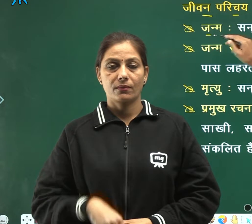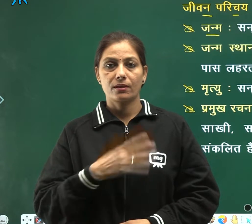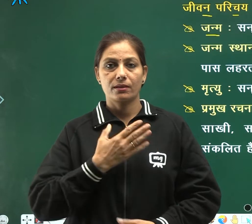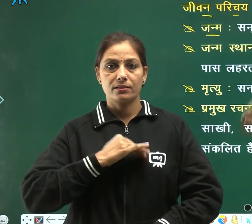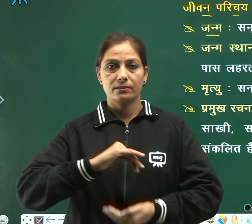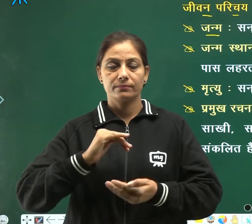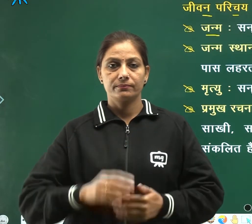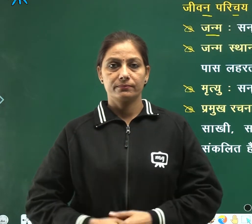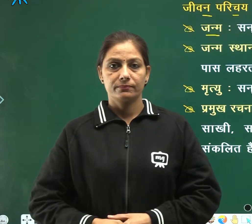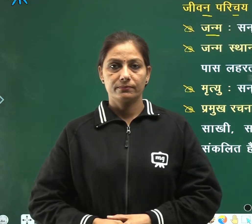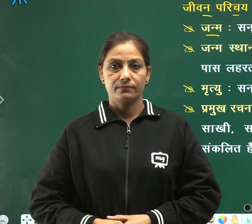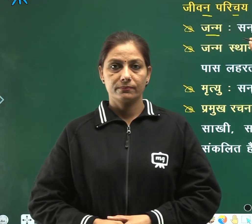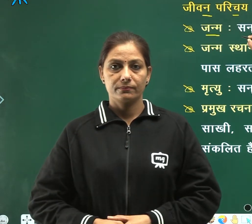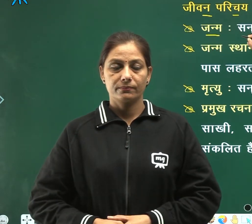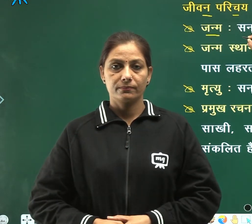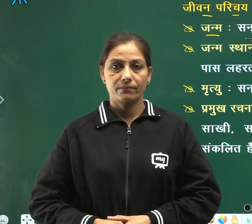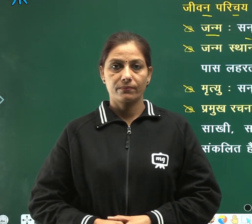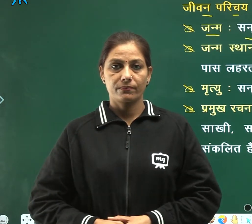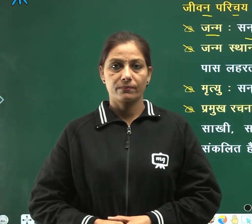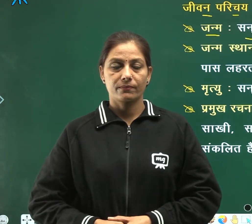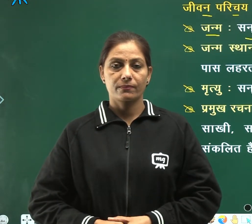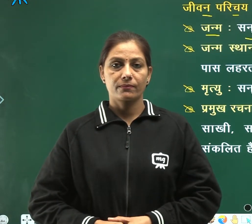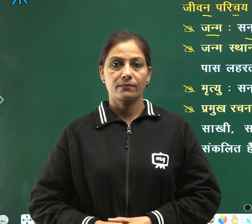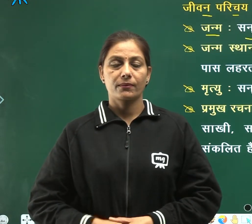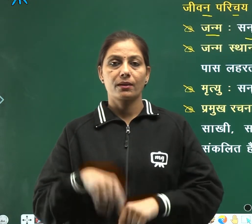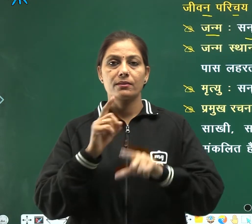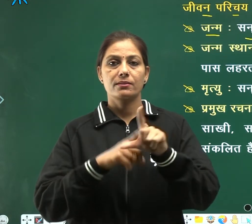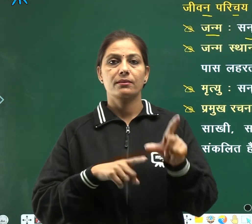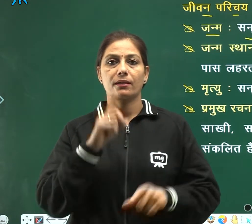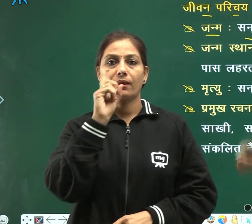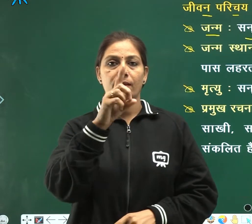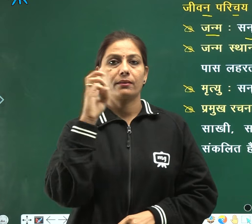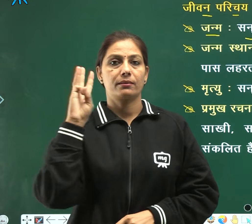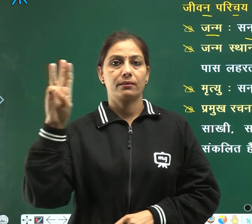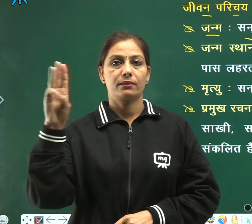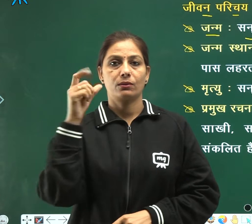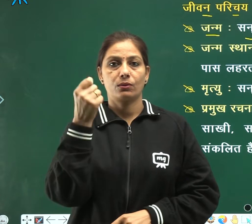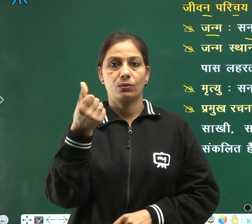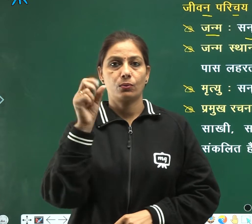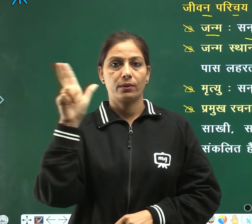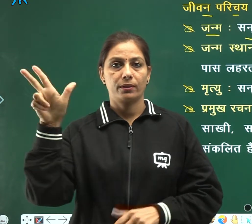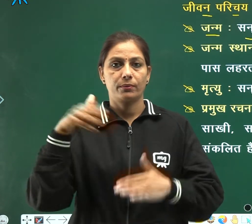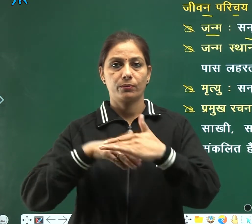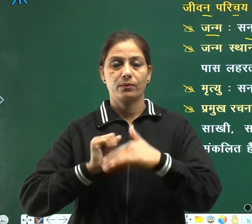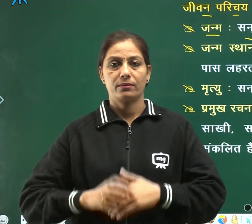इनका जन्म सन 1398 ईस्वी में माना जाता है।